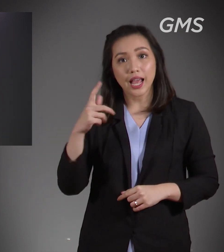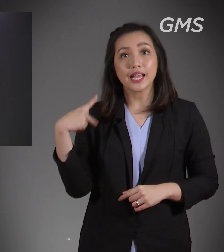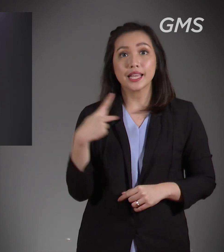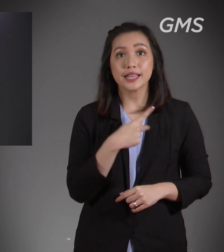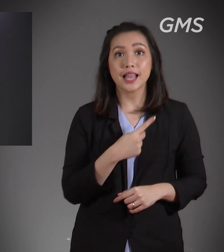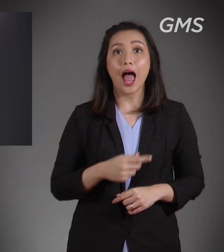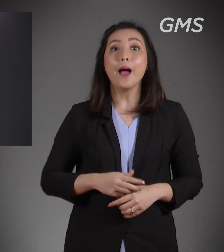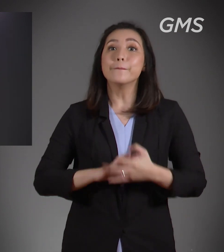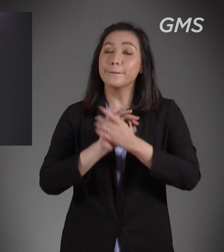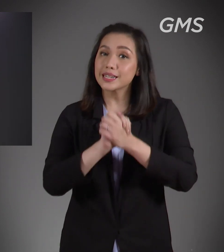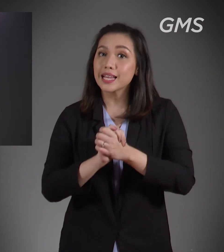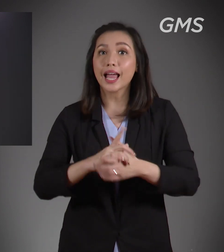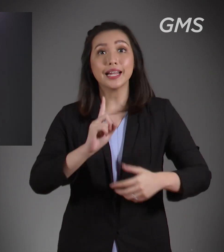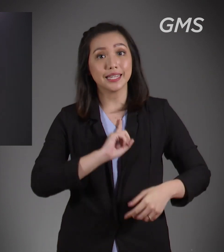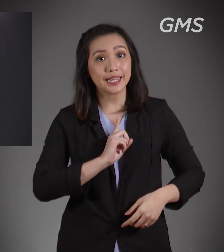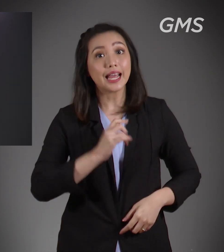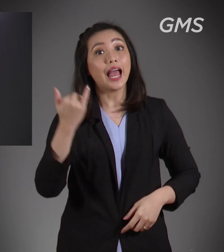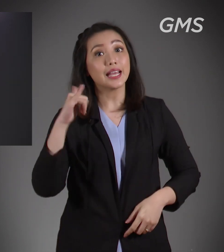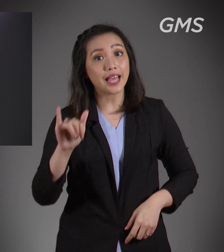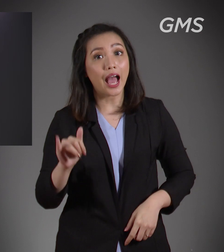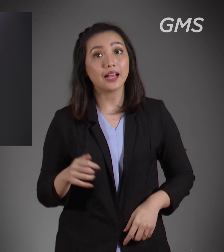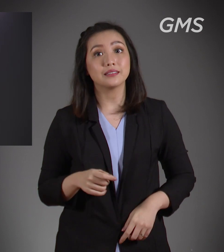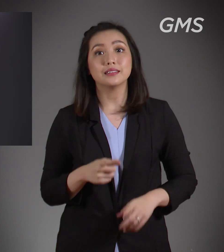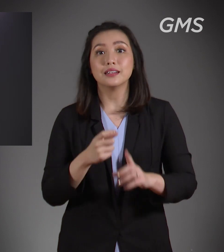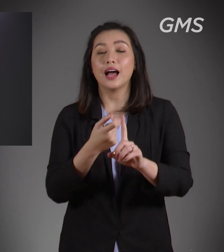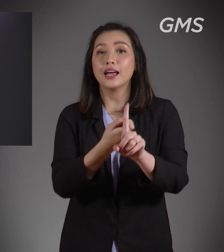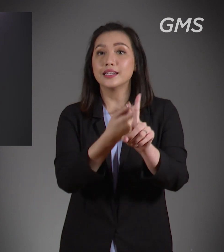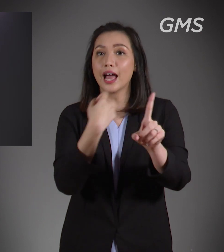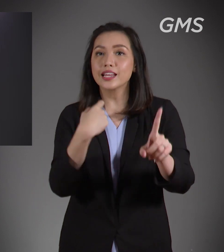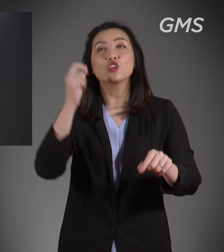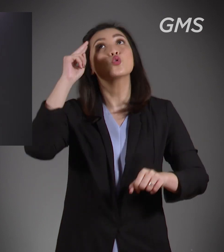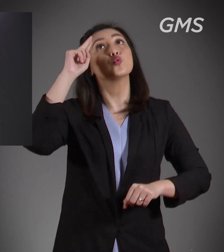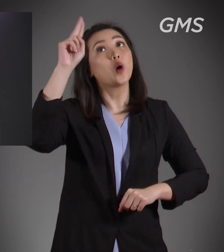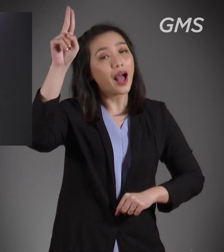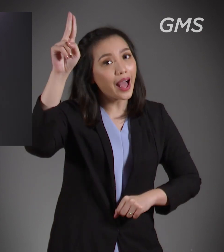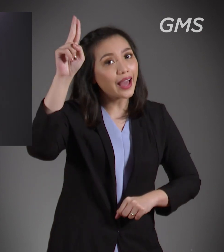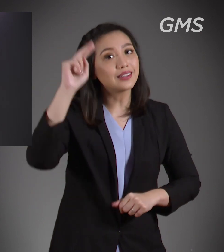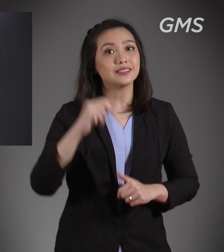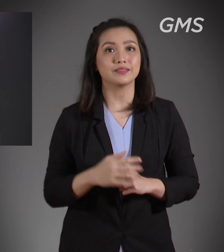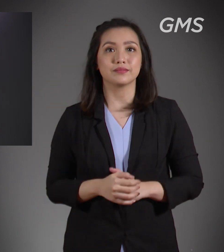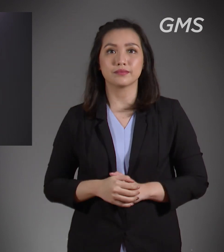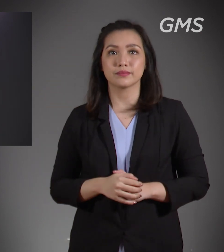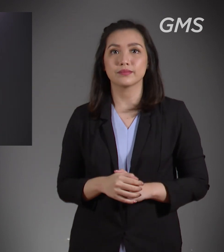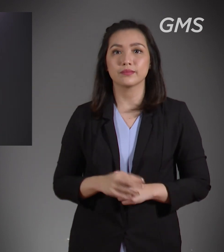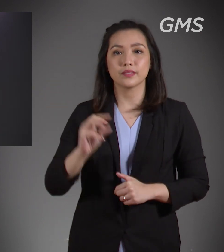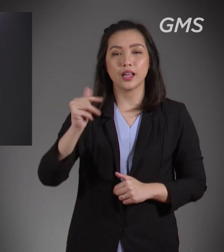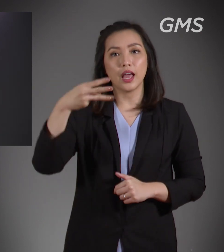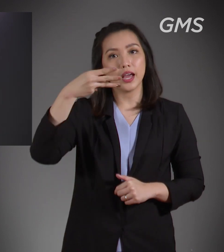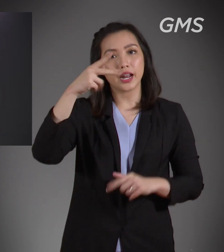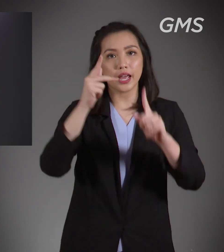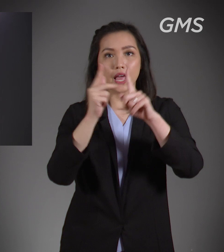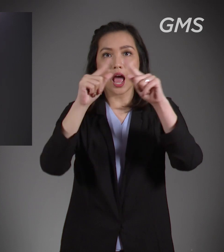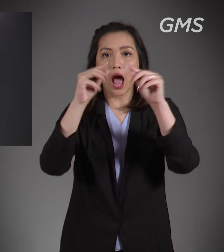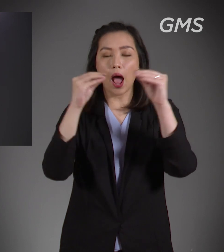percaya diri kita itu harus berasal dari percaya Tuhan. Nah, Rehabeam hanya percaya diri doang.